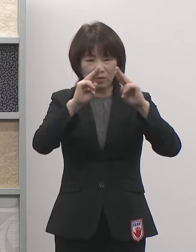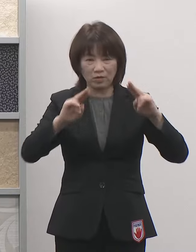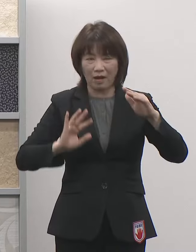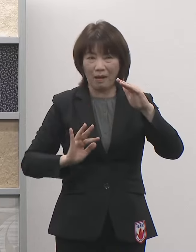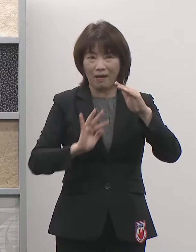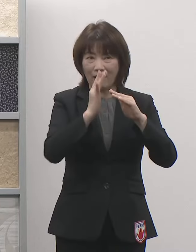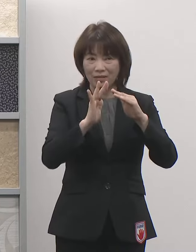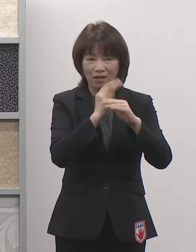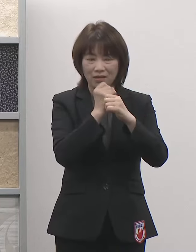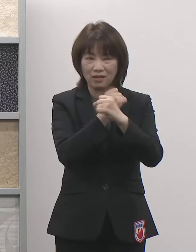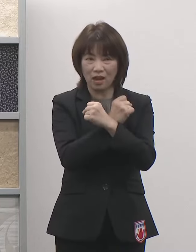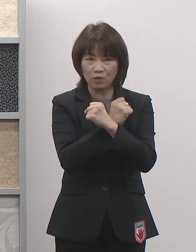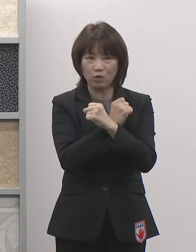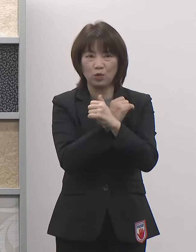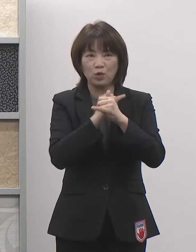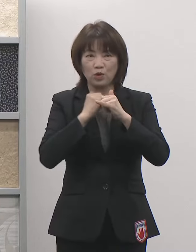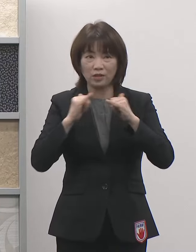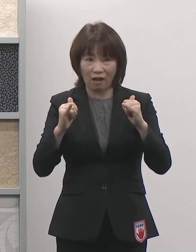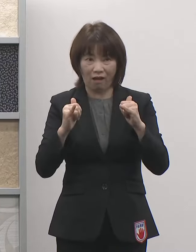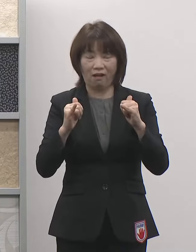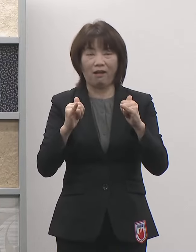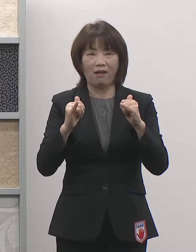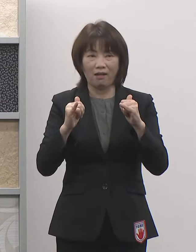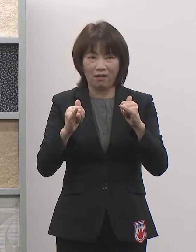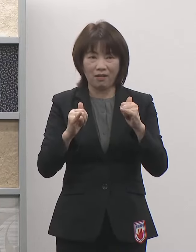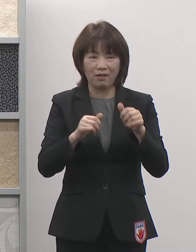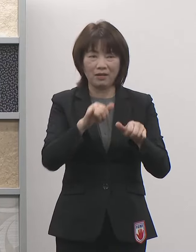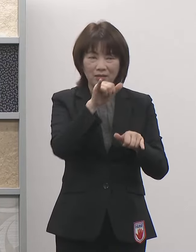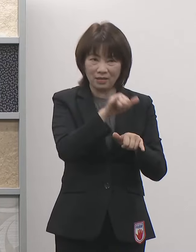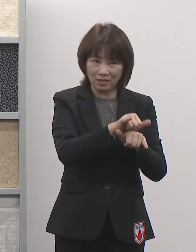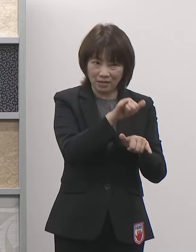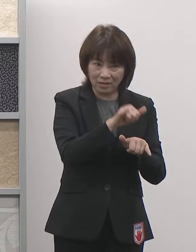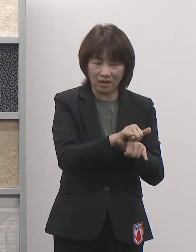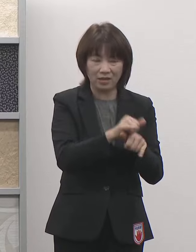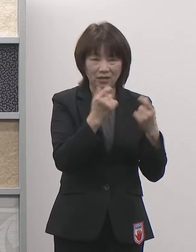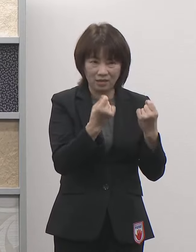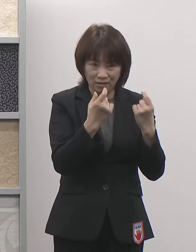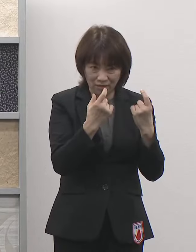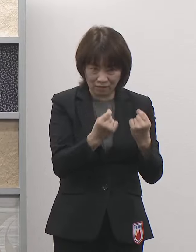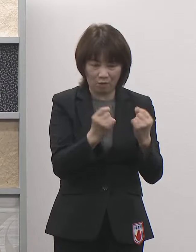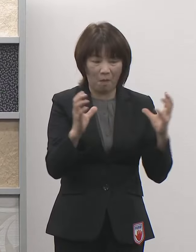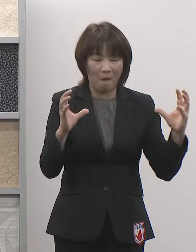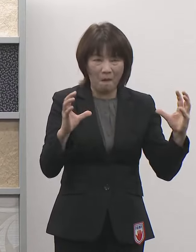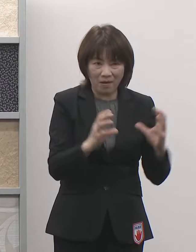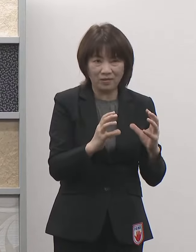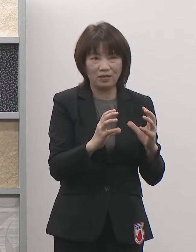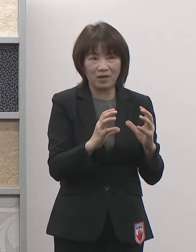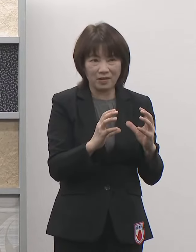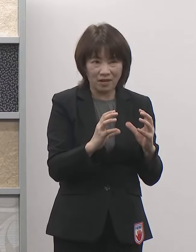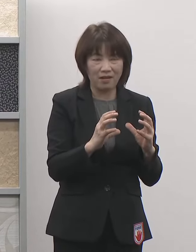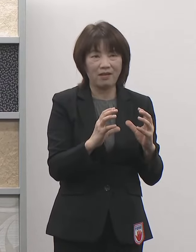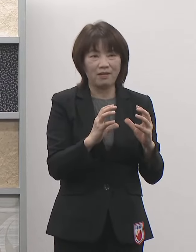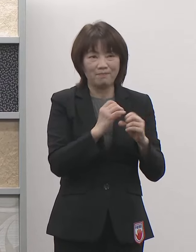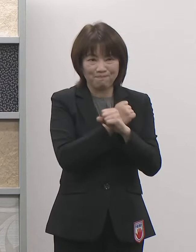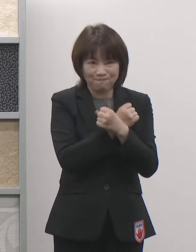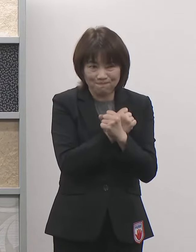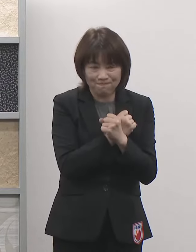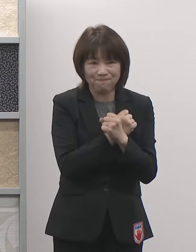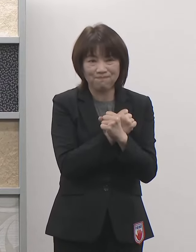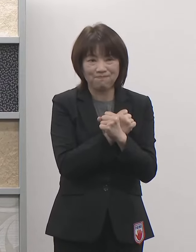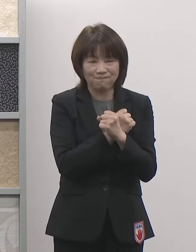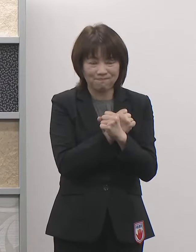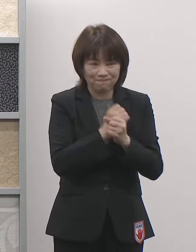火山防災に関する、人材をですね、いかに蓄積させるか、これは国もいよいよ本腰